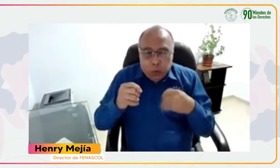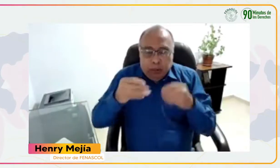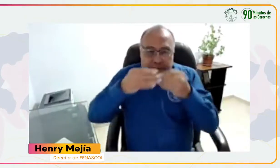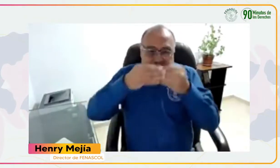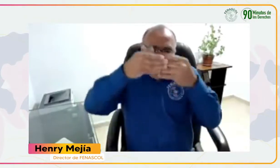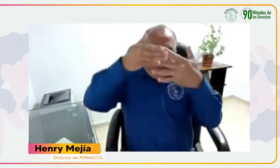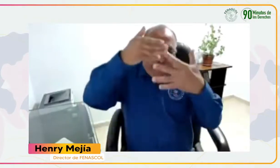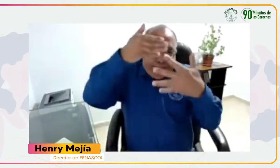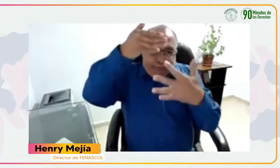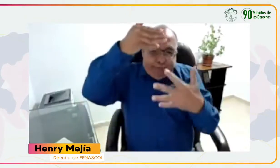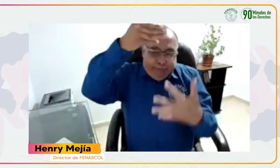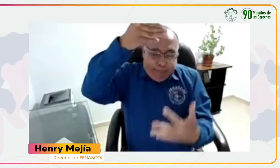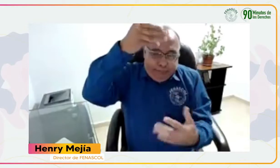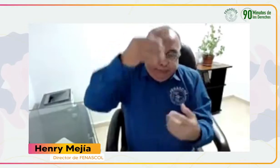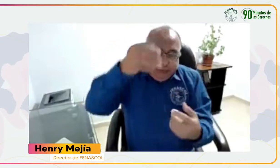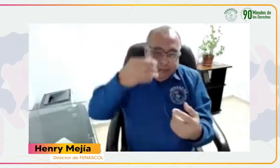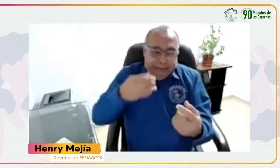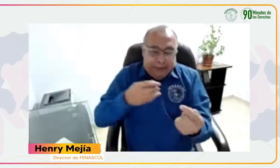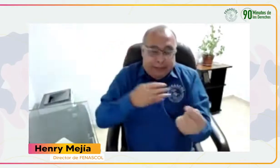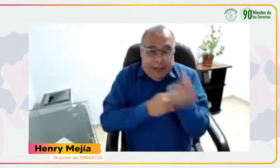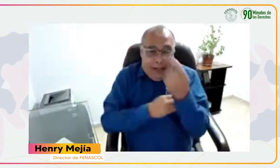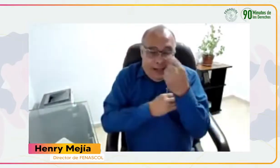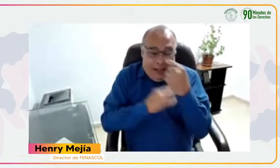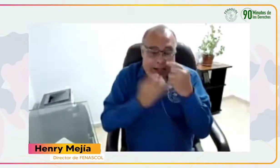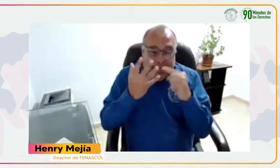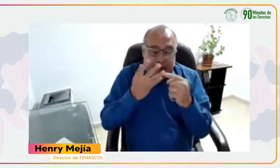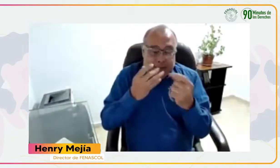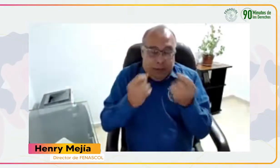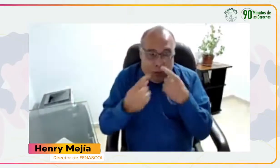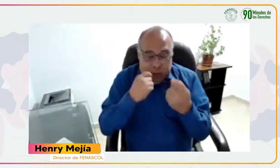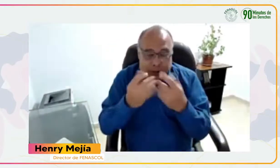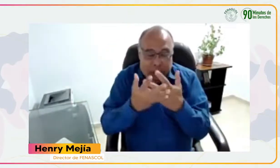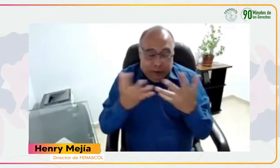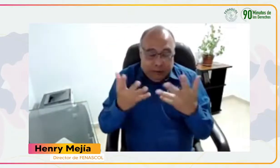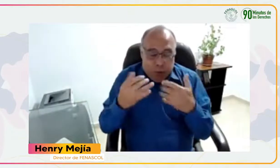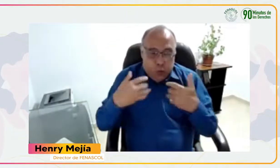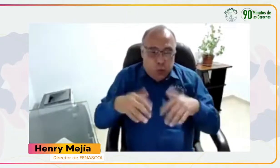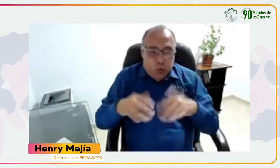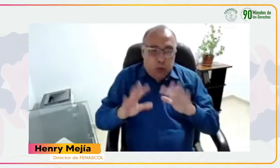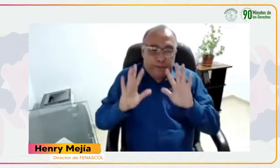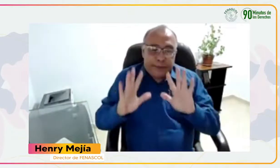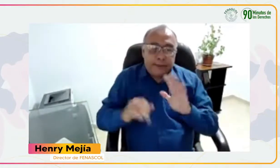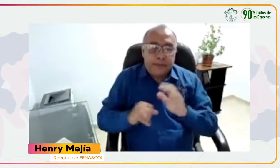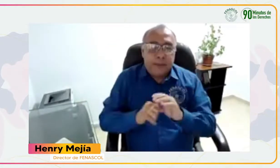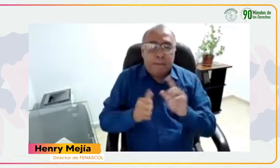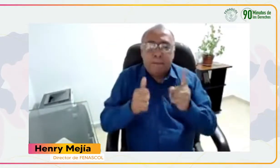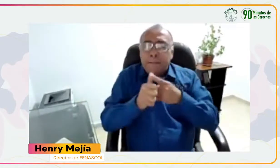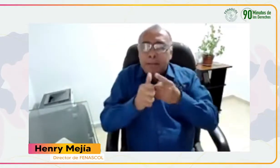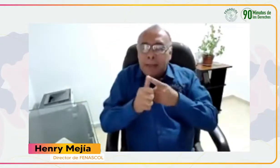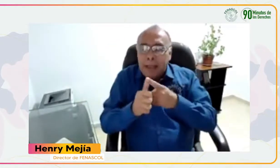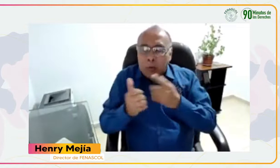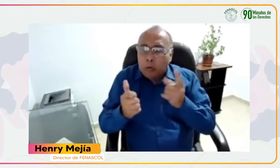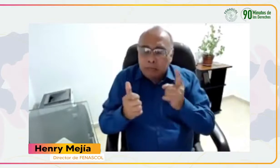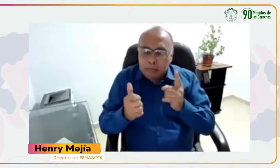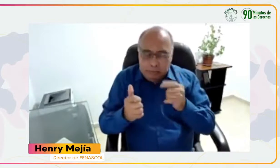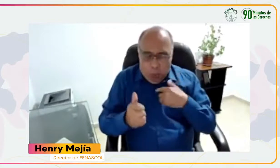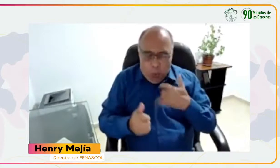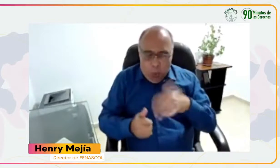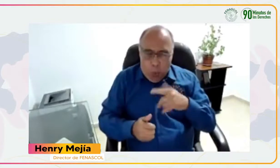quisiera intentar de pronto ser concreto en cuanto a lo que recibí, desde las